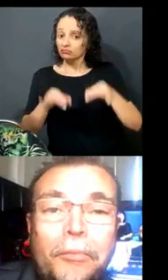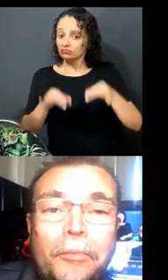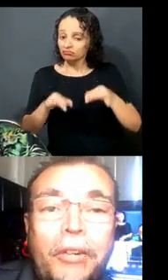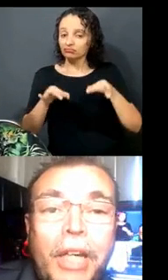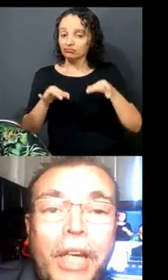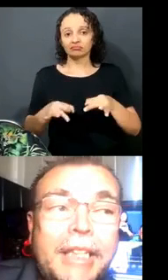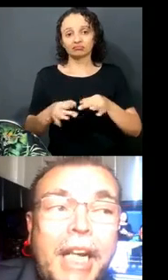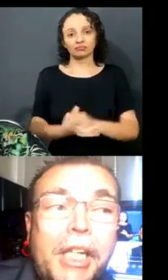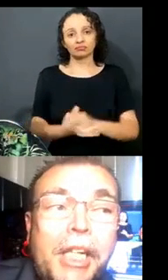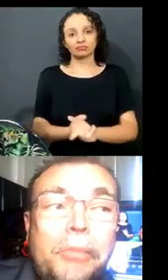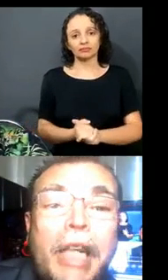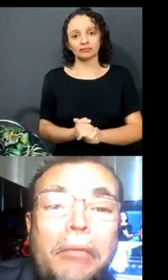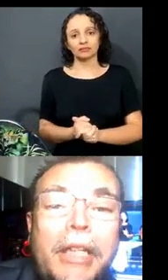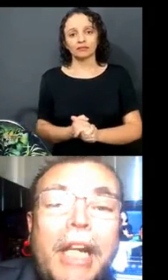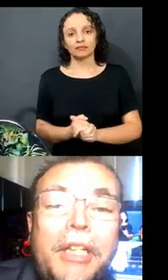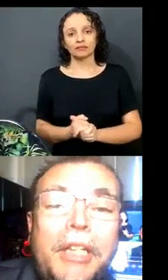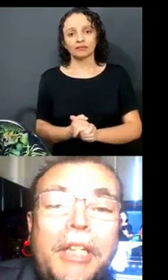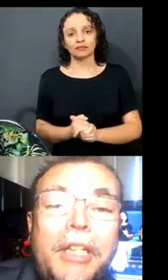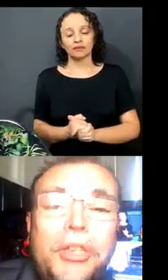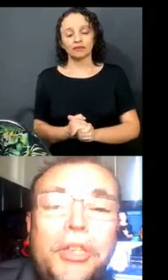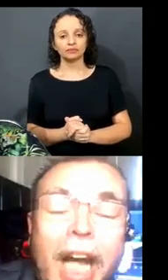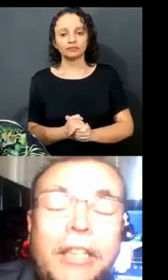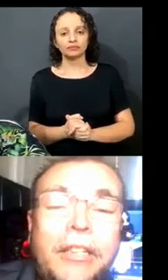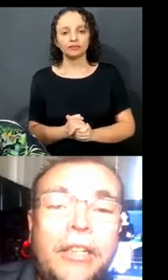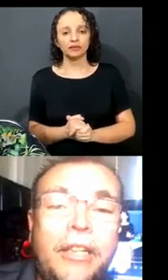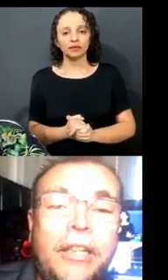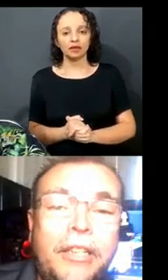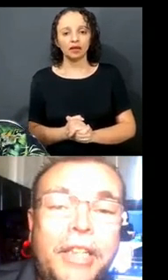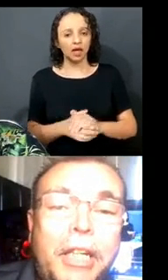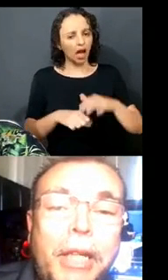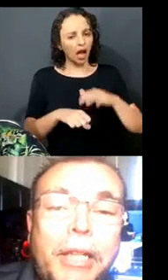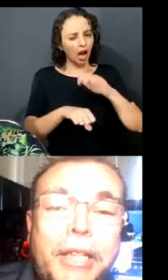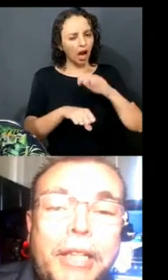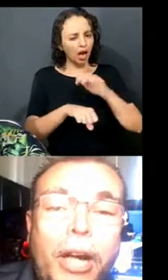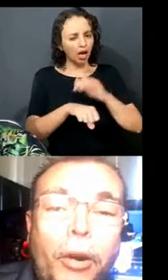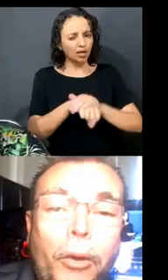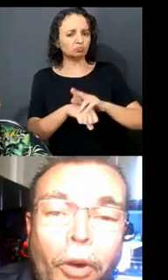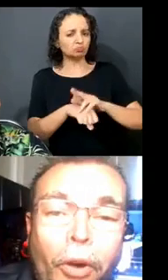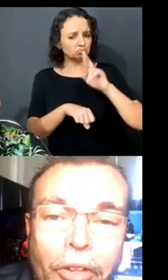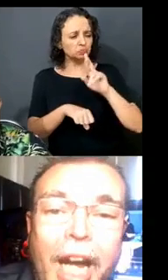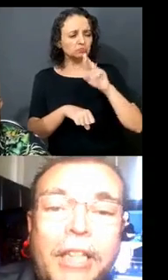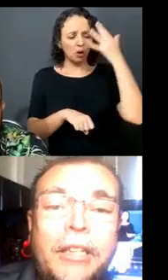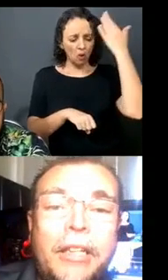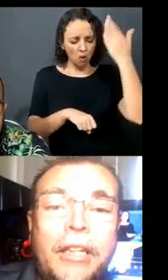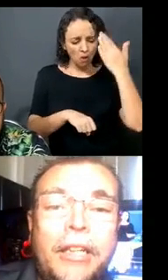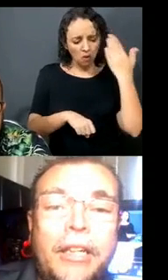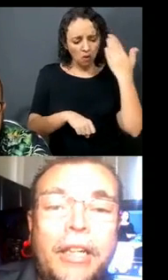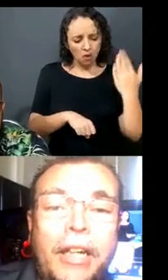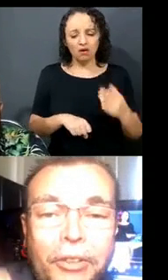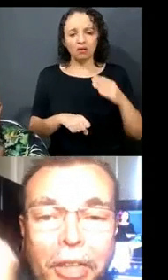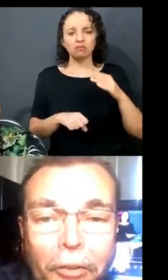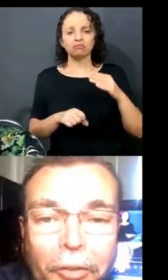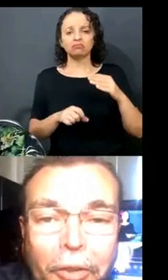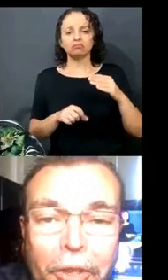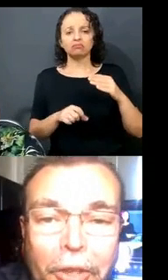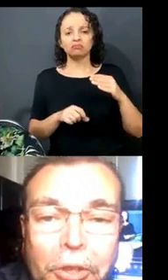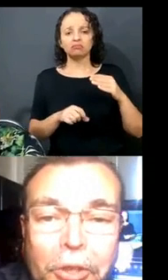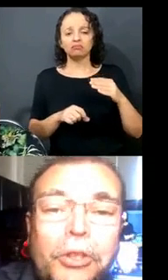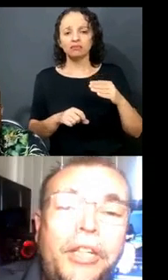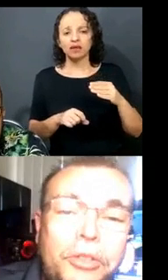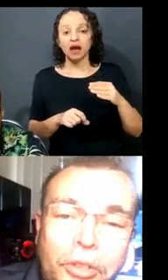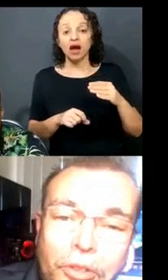equilíbrio, sim, entendeu? sim. Então, essa responsabilidade de online, de alimentar o povo